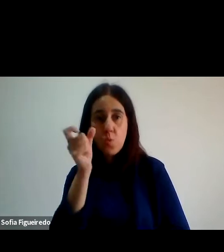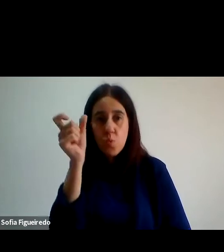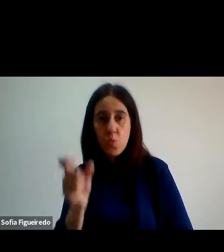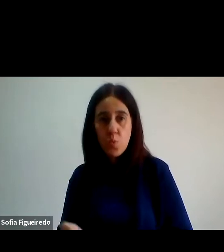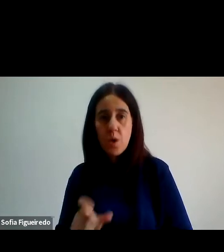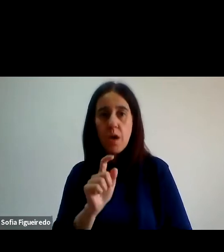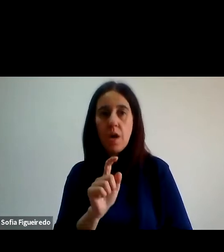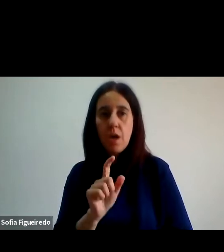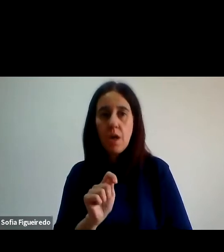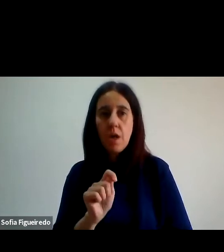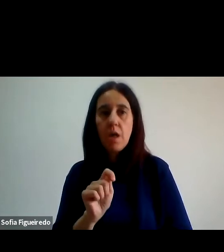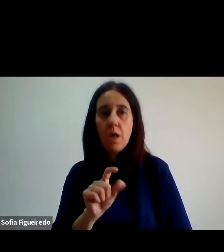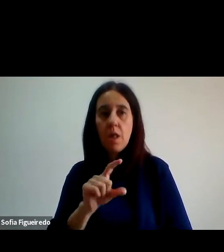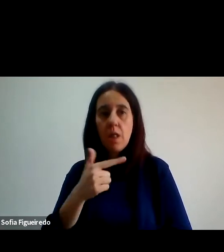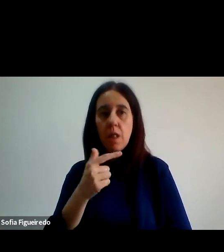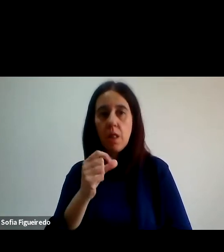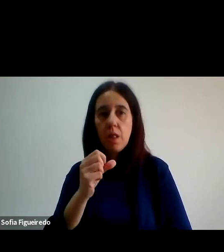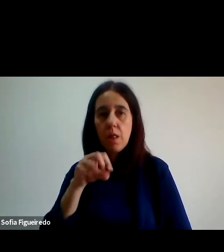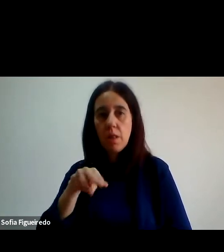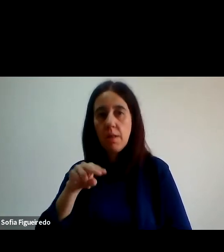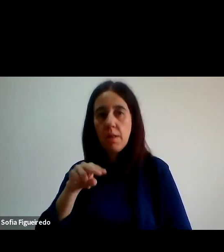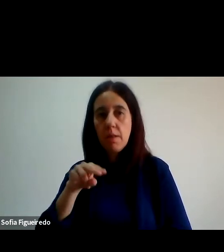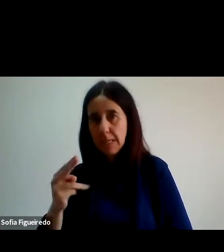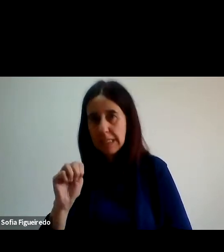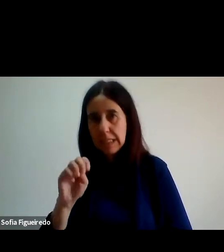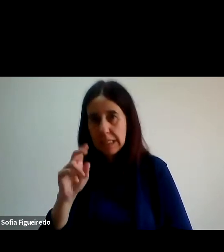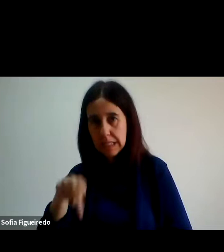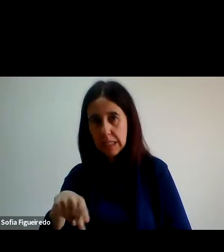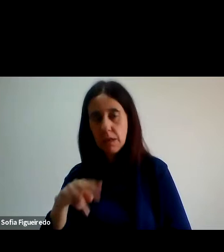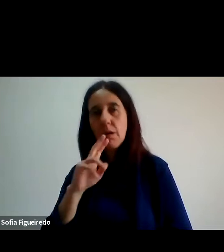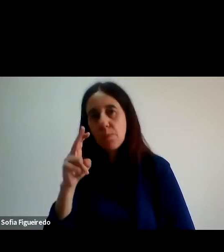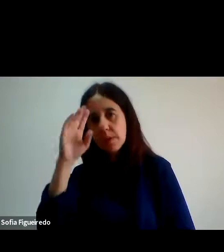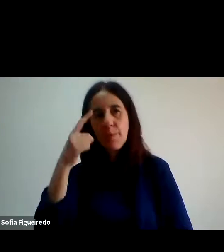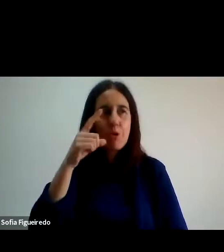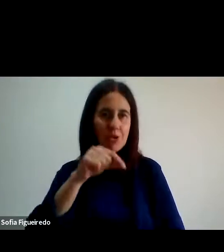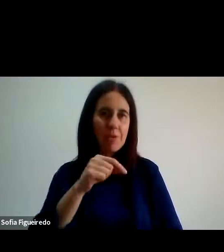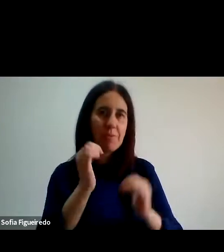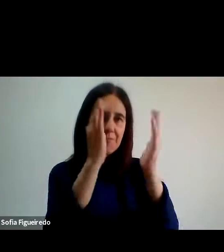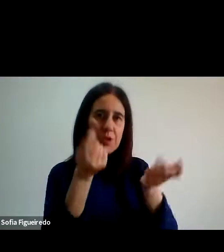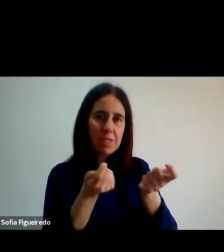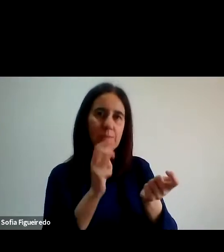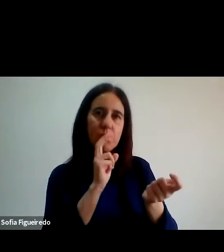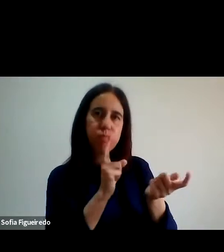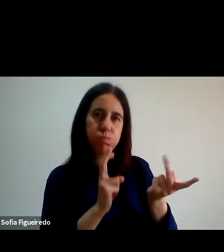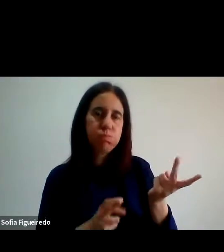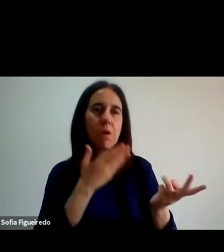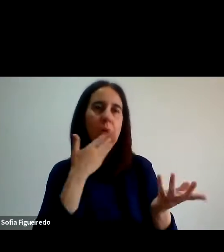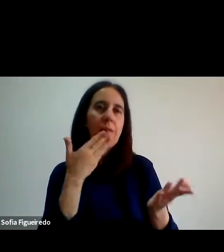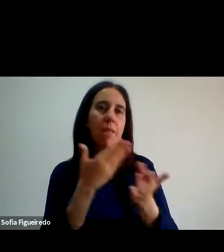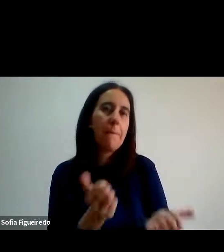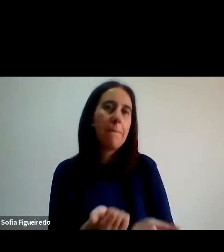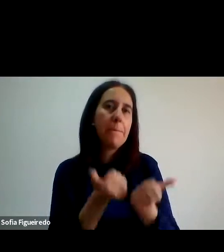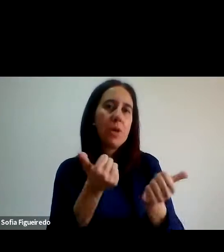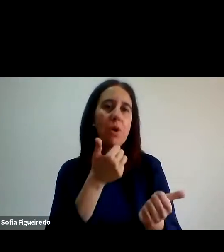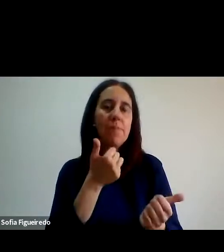nós devemos poder saber responder a uma organização rapidamente e trabalharmos para ajudar a melhorar essa forma de